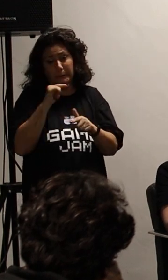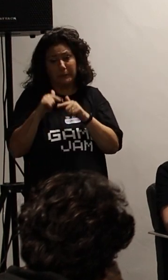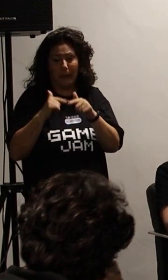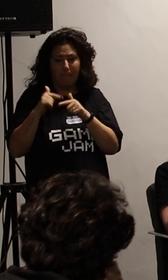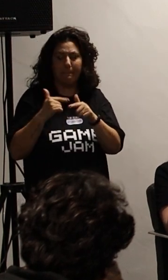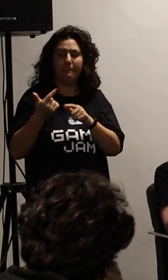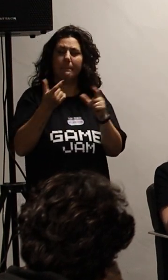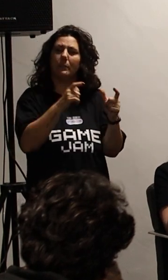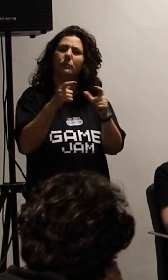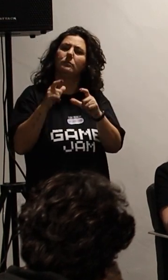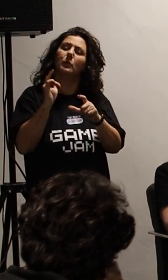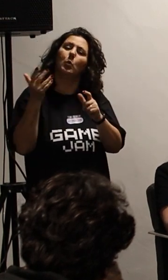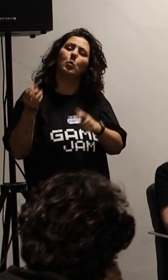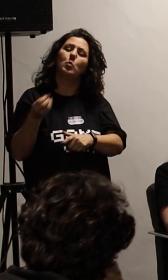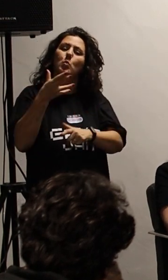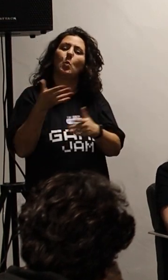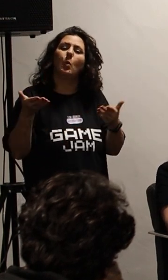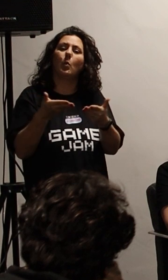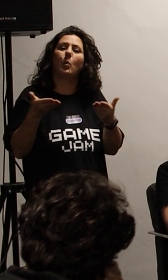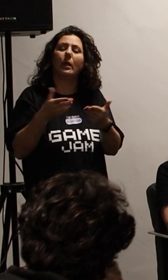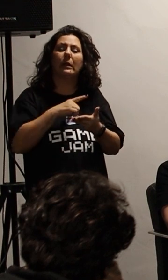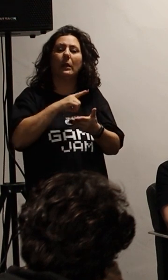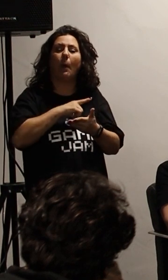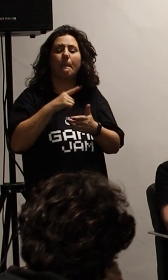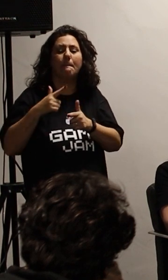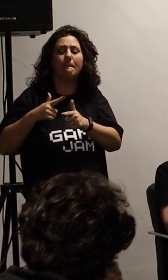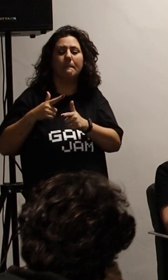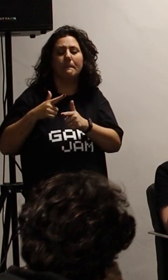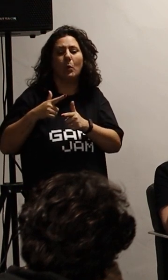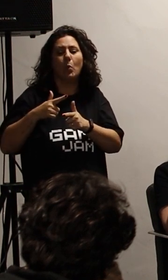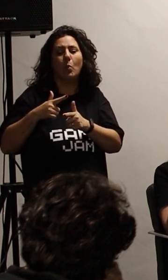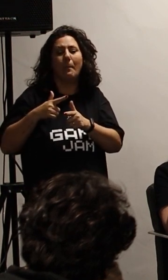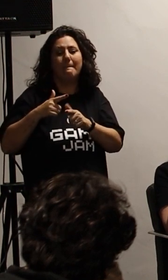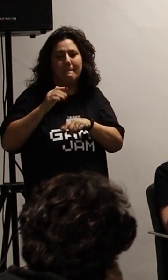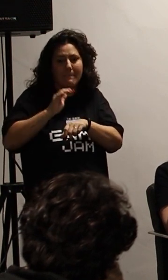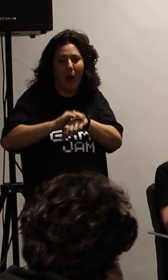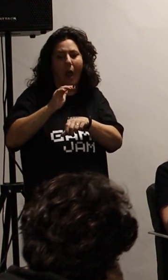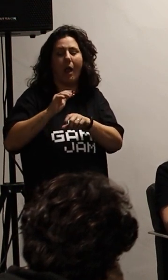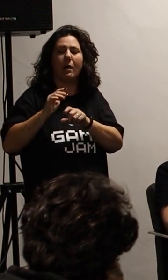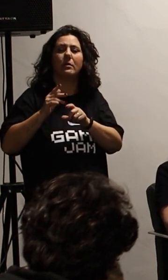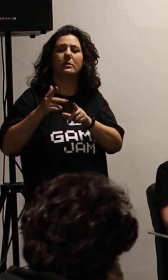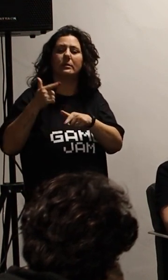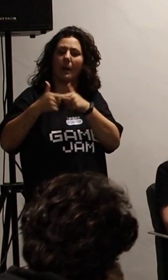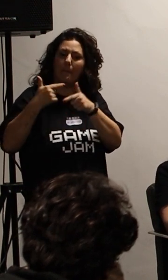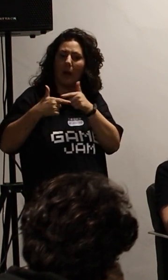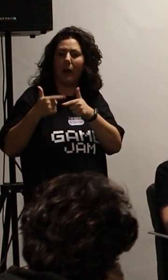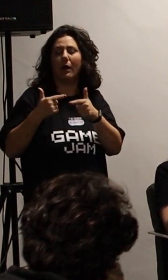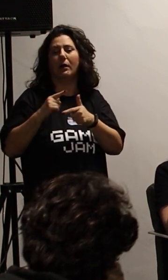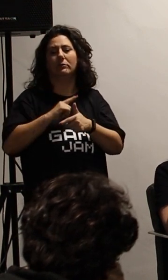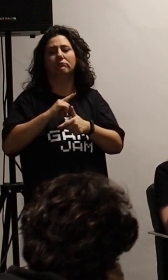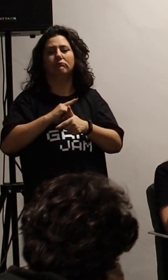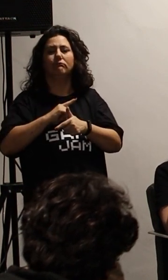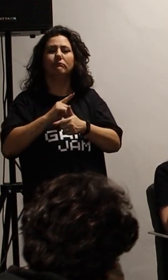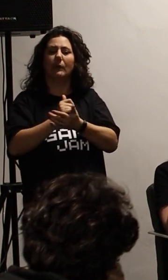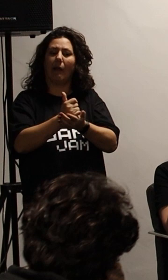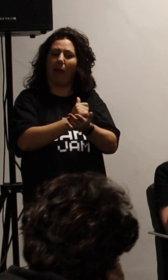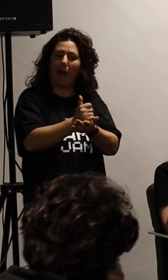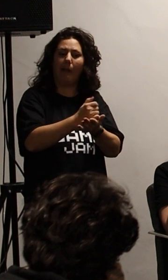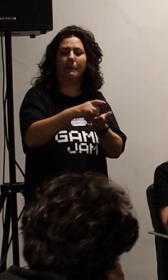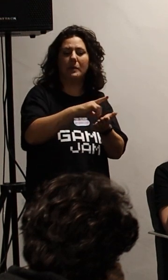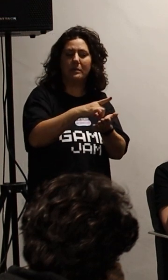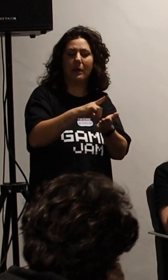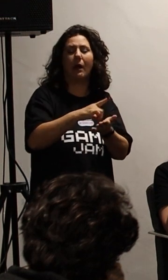essa área atualmente tá tendo uma demanda maior. A game design é uma área que sempre tem demanda. Às vezes outras